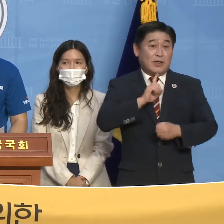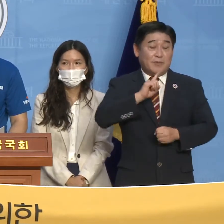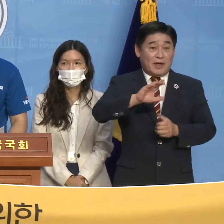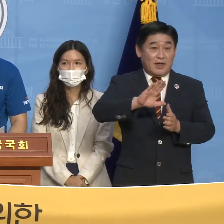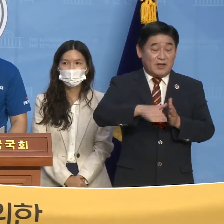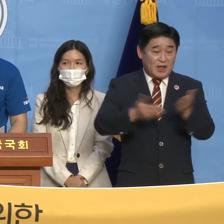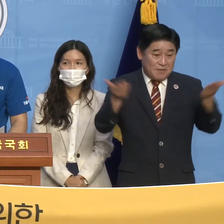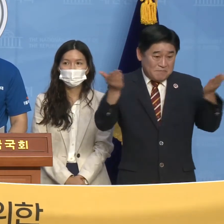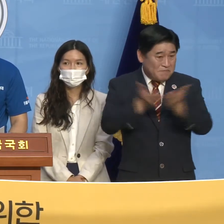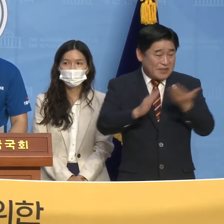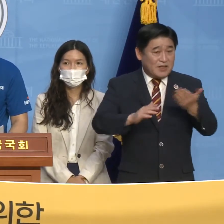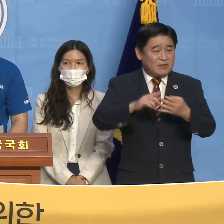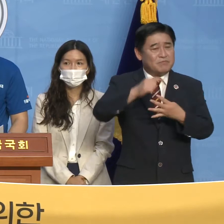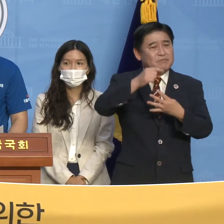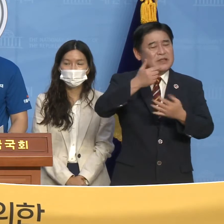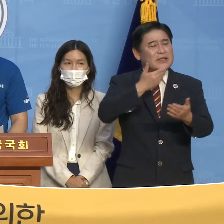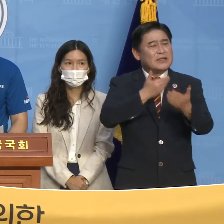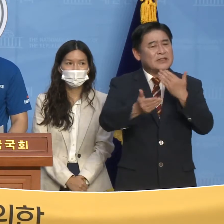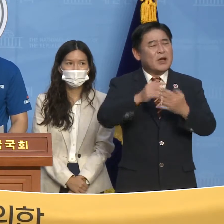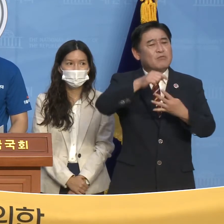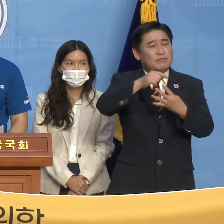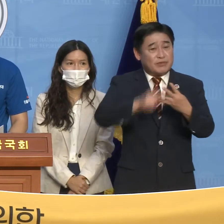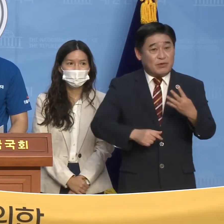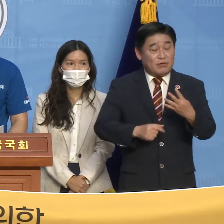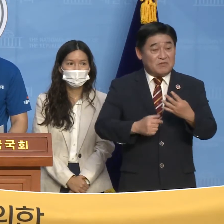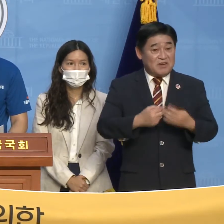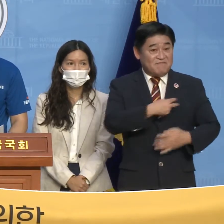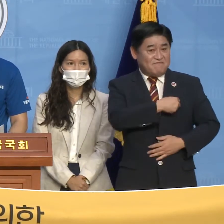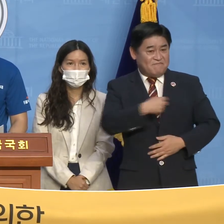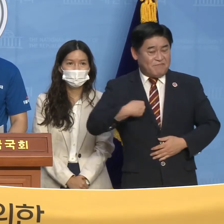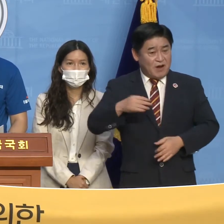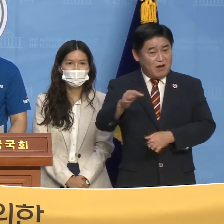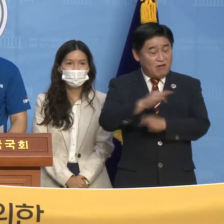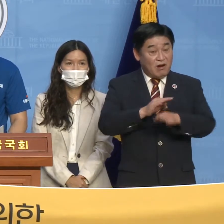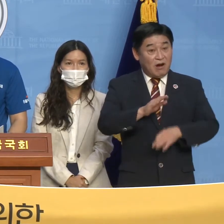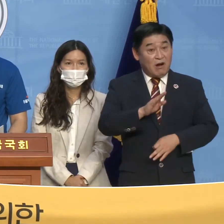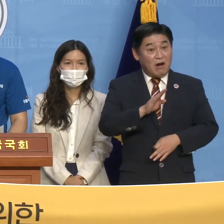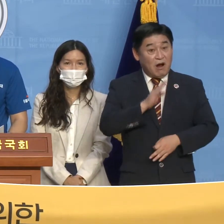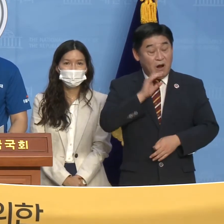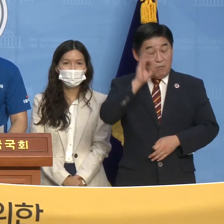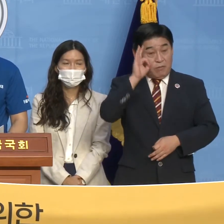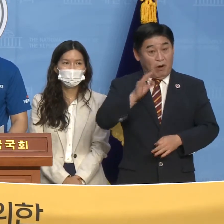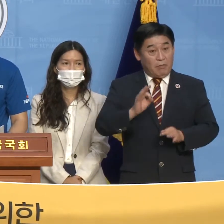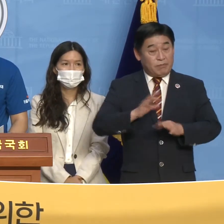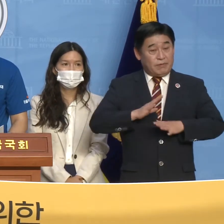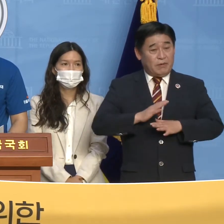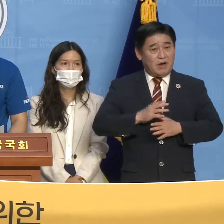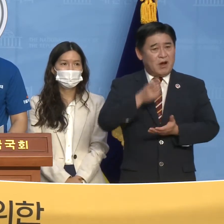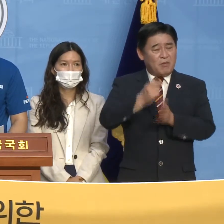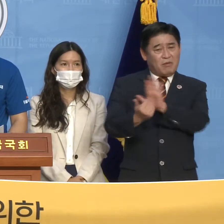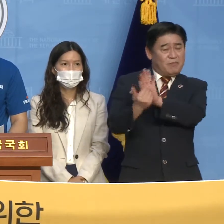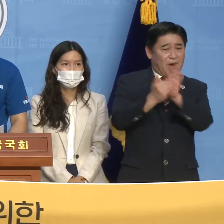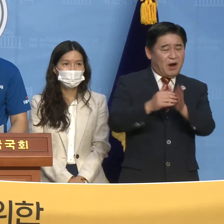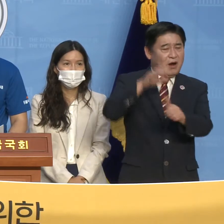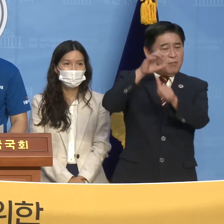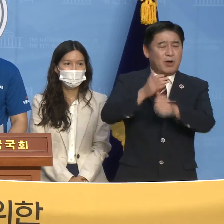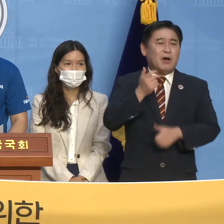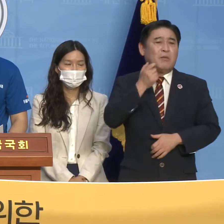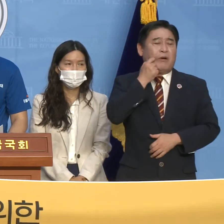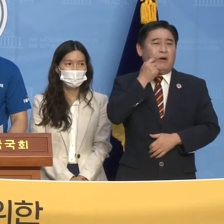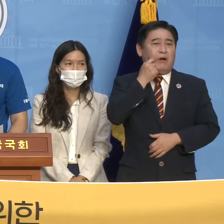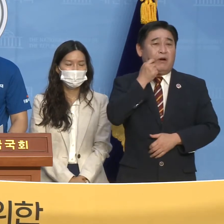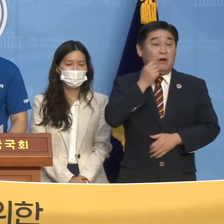전혀 걸맞지 않은 체험 프로그램을 당당히 운영하고 있다는 사실에 한 번, 그리고 법적으로 이를 막거나 처벌할 수 없다는